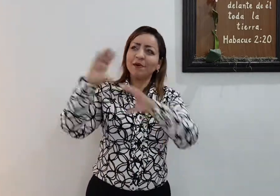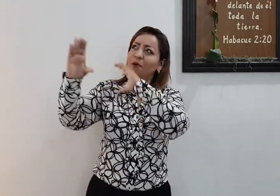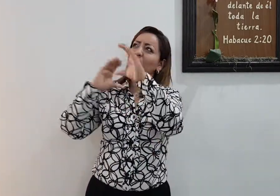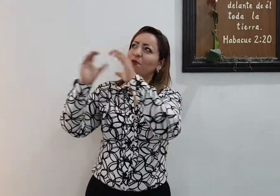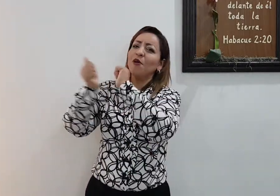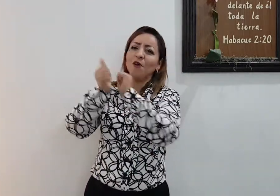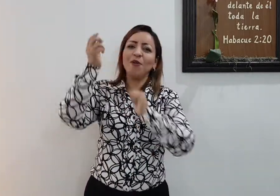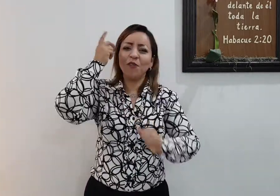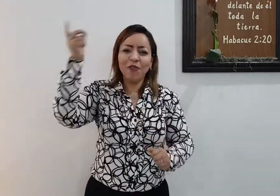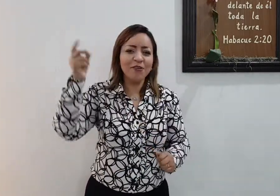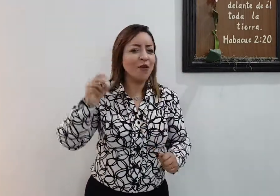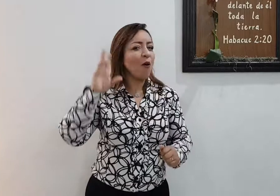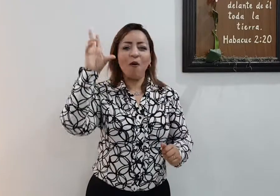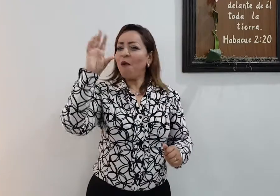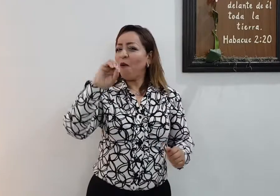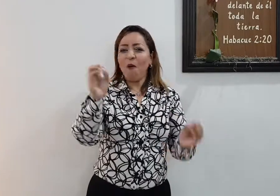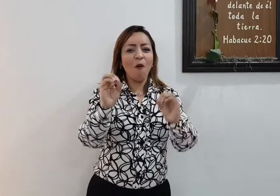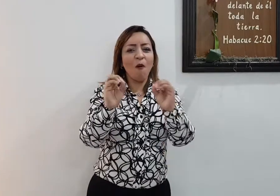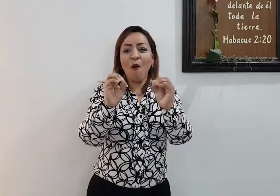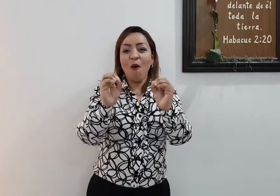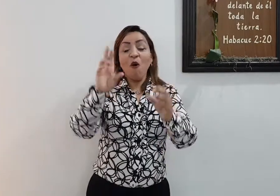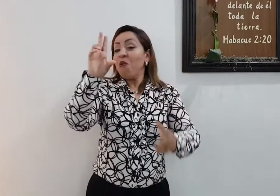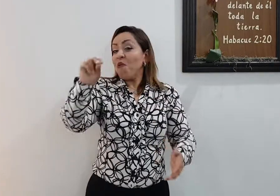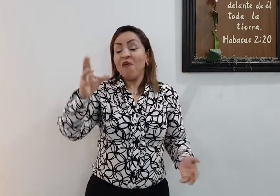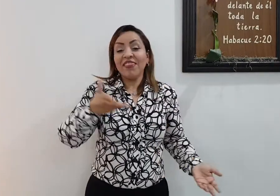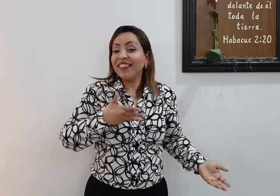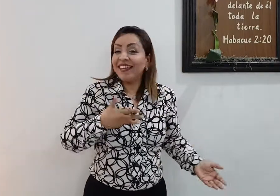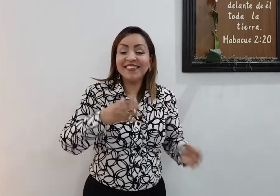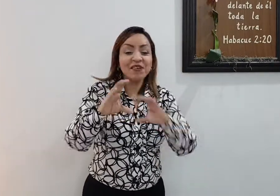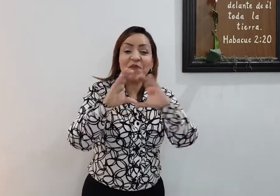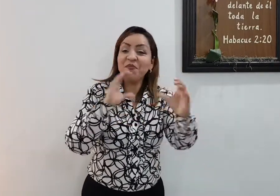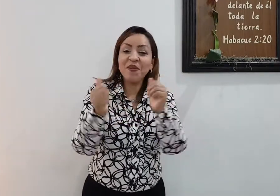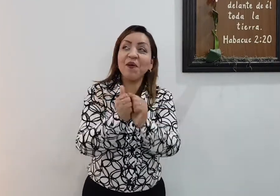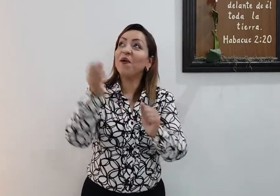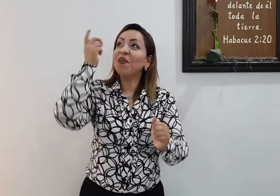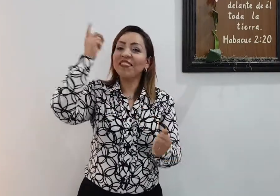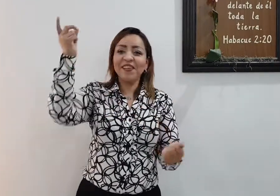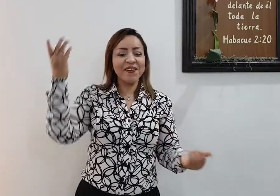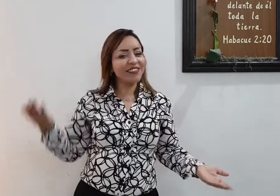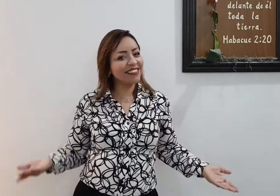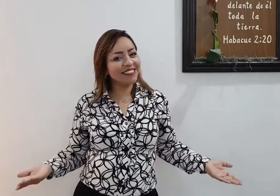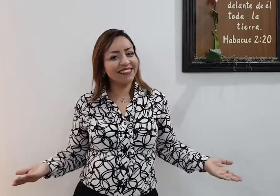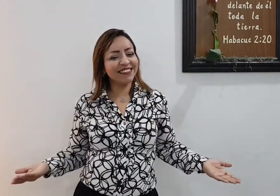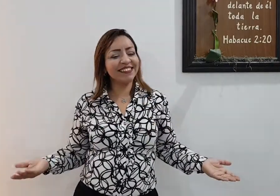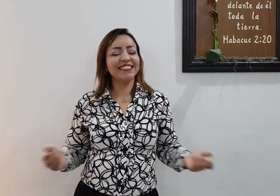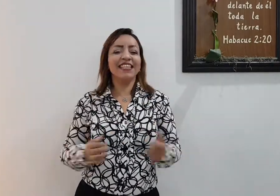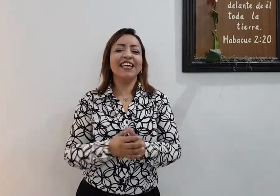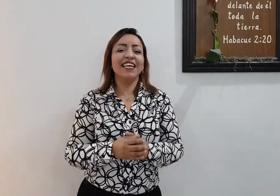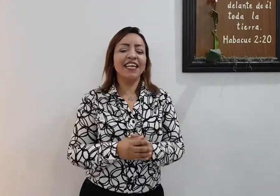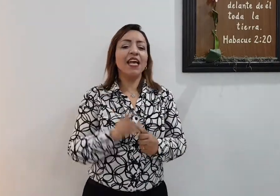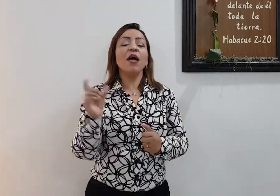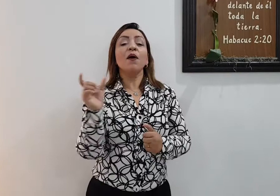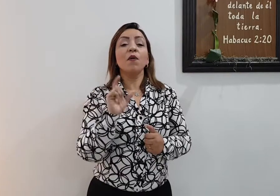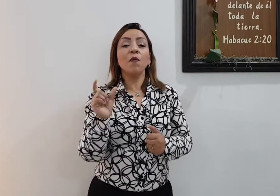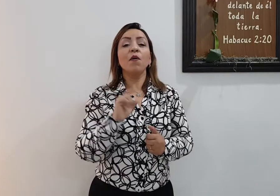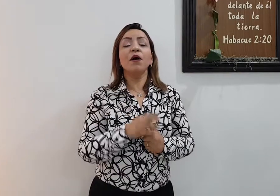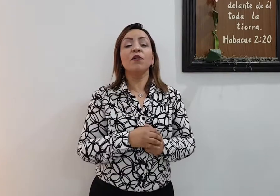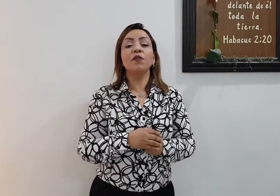o no hay comunión con Dios? Y la comunión se hace cuando yo leo la palabra, dejo que Dios me hable. Cuando yo le hablo a Dios